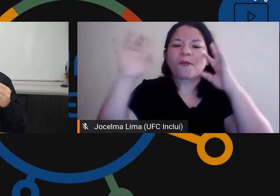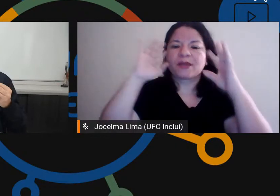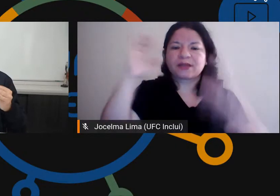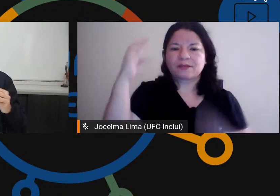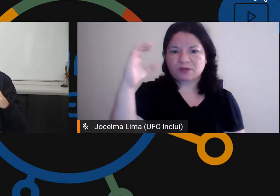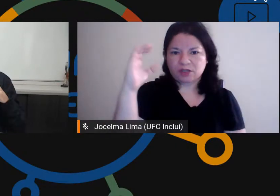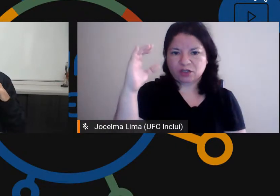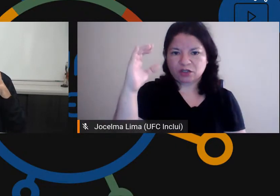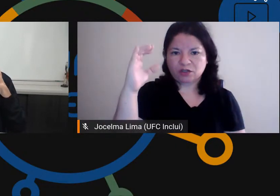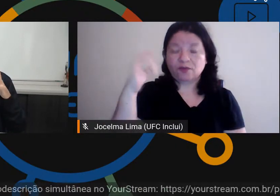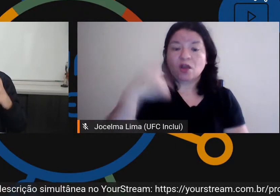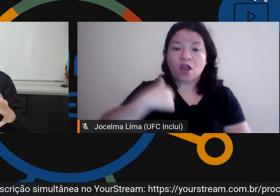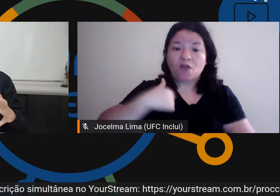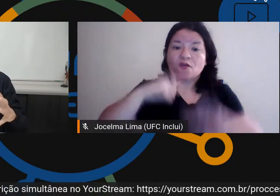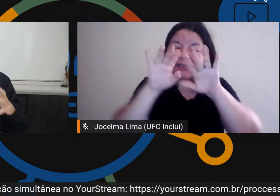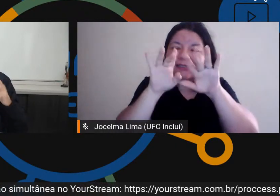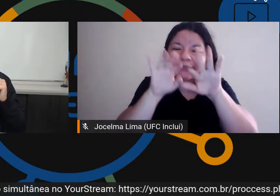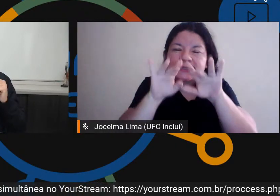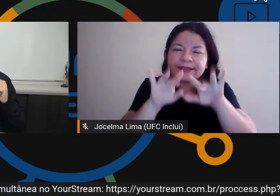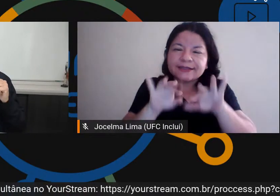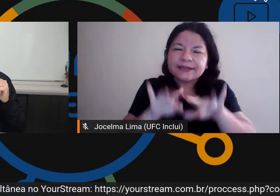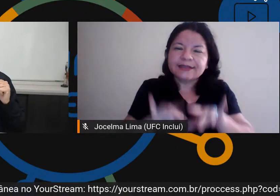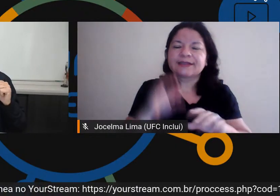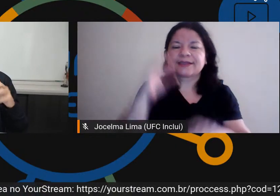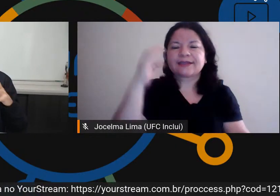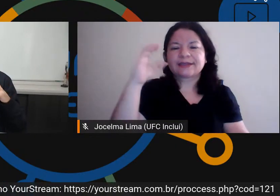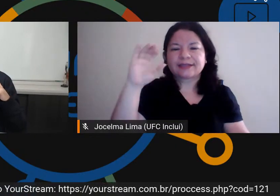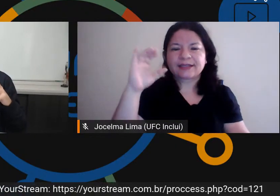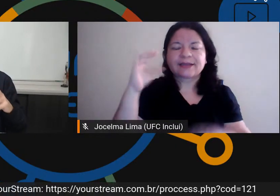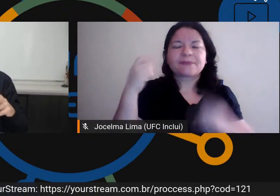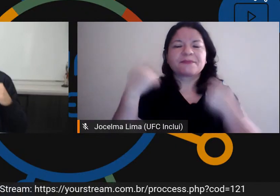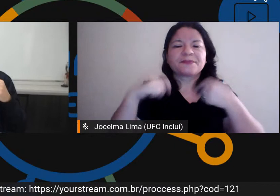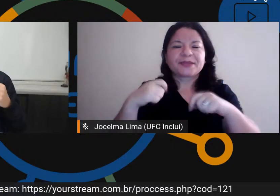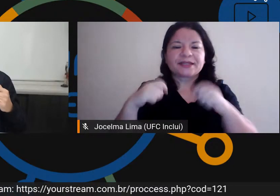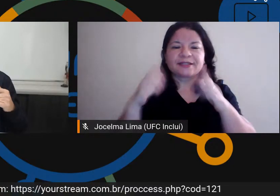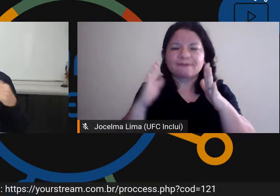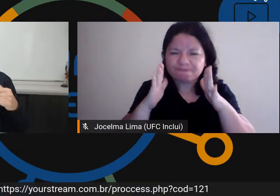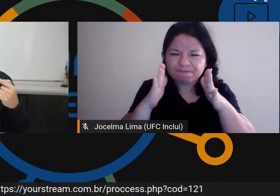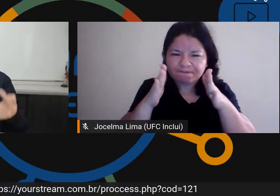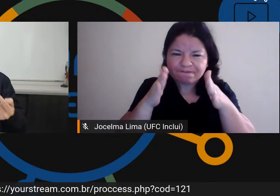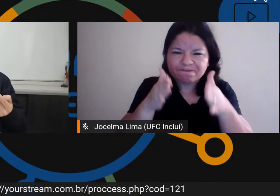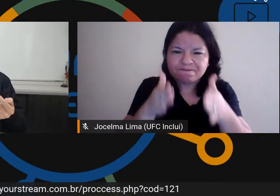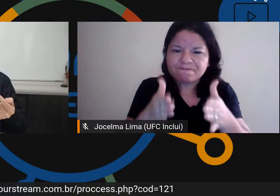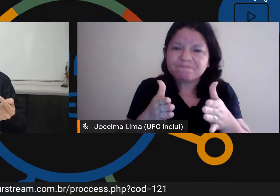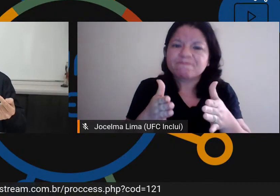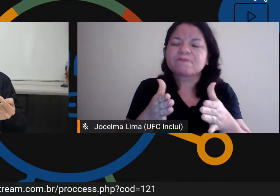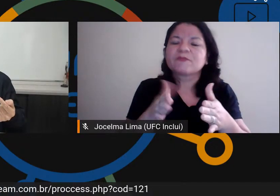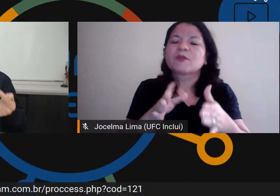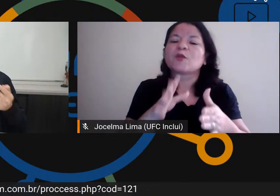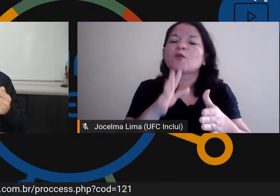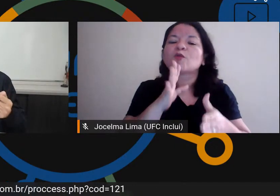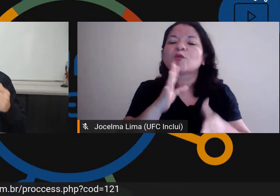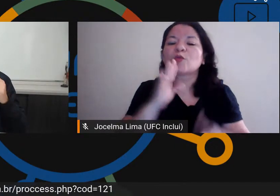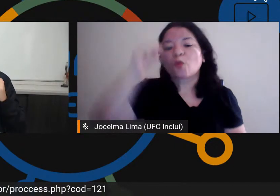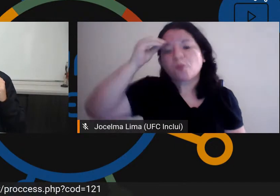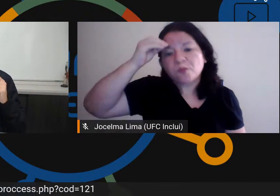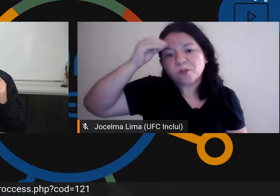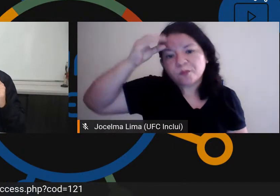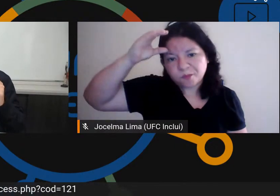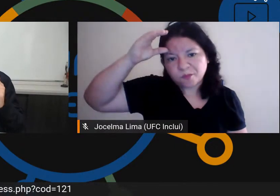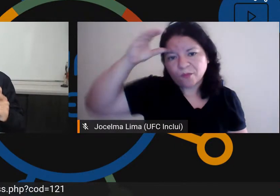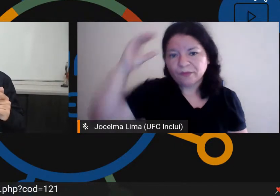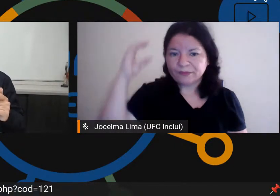científico, você tem um artigo científico, tá? Para a produção de conhecimento científico, você tem que entender que